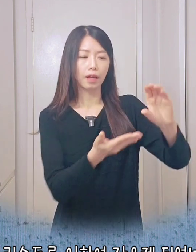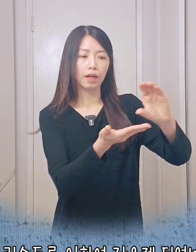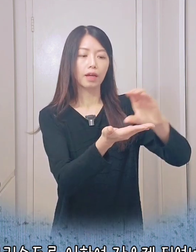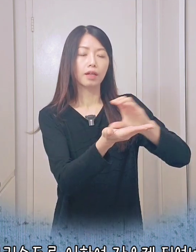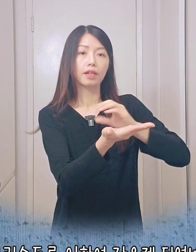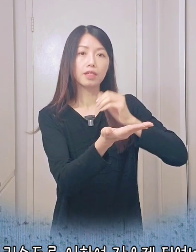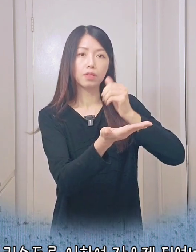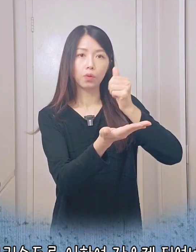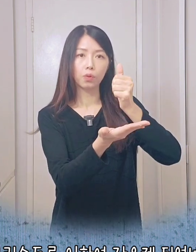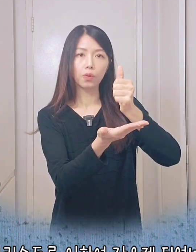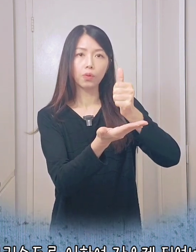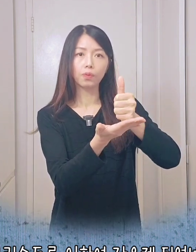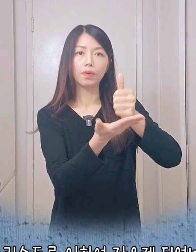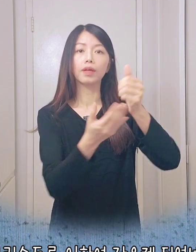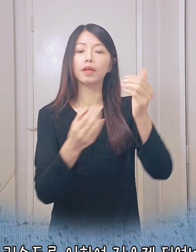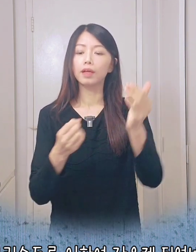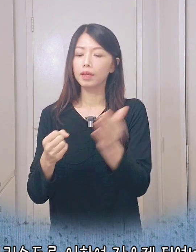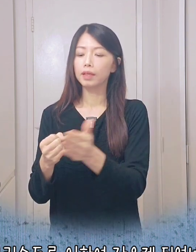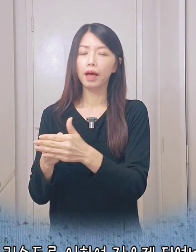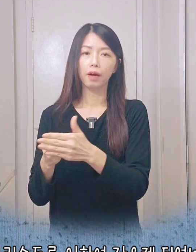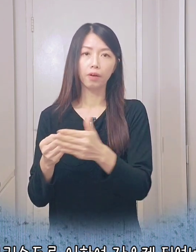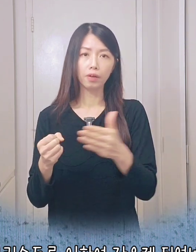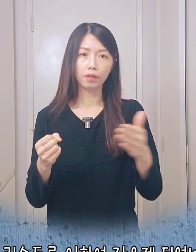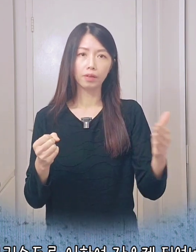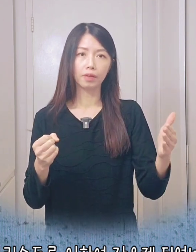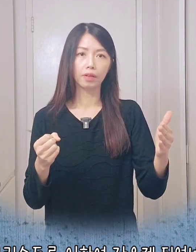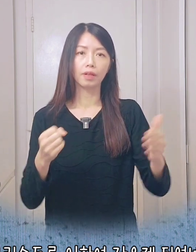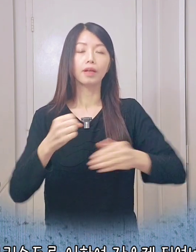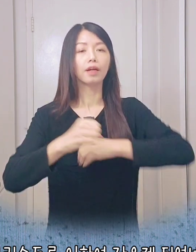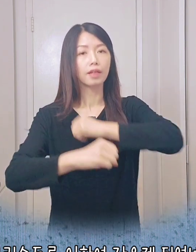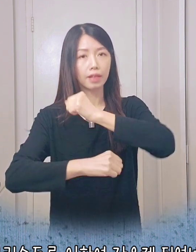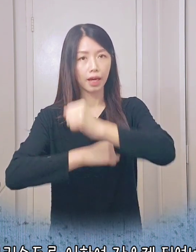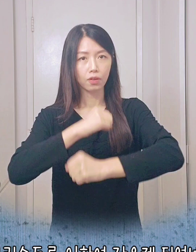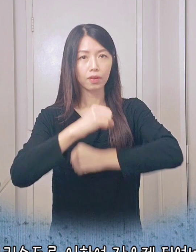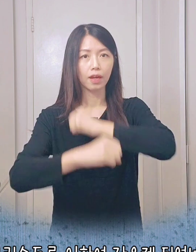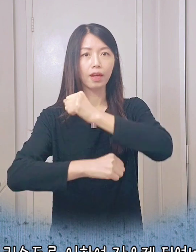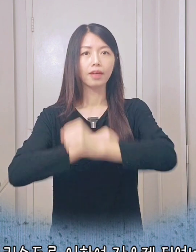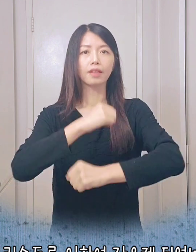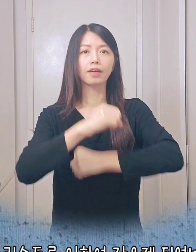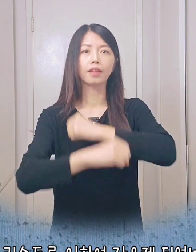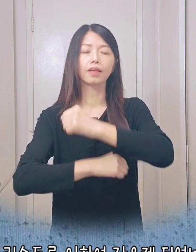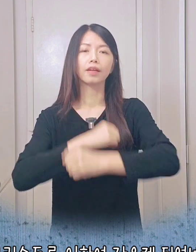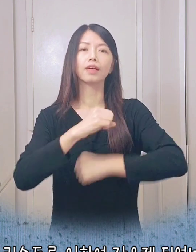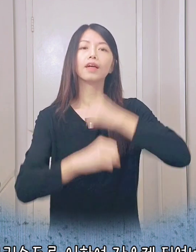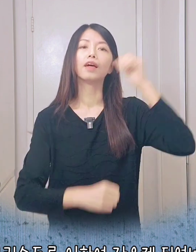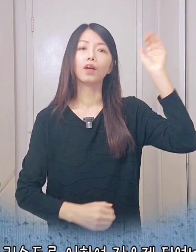되었네. 그리스도로 인하여 자유케